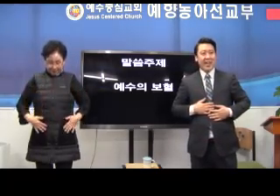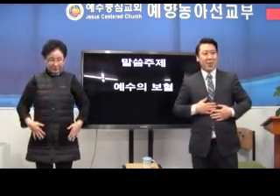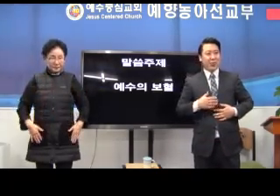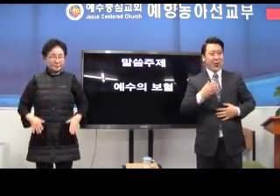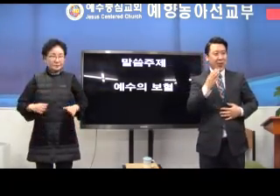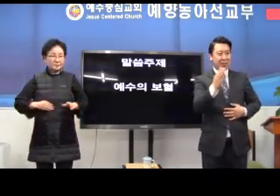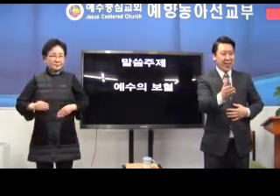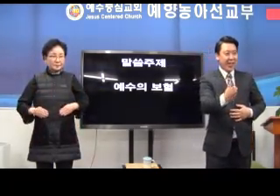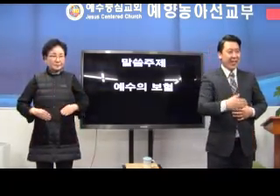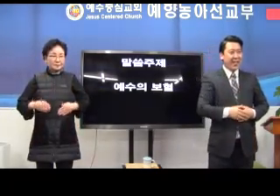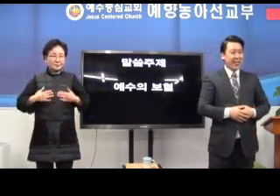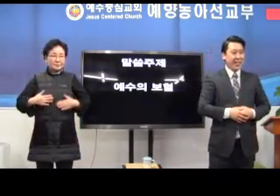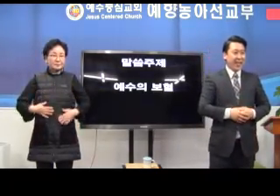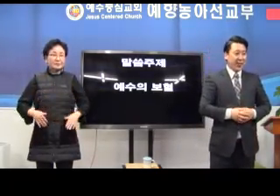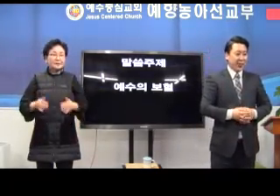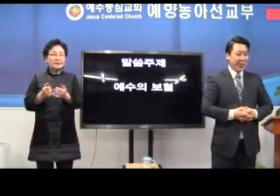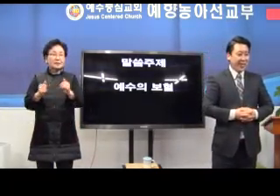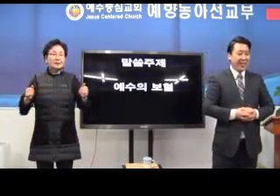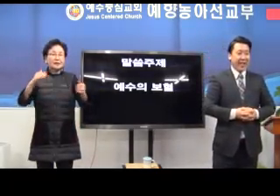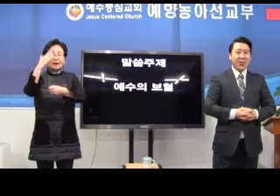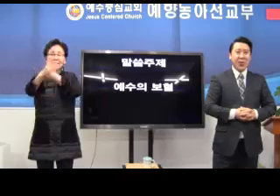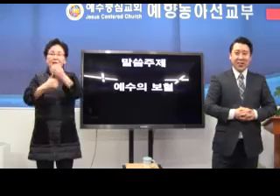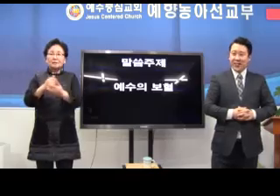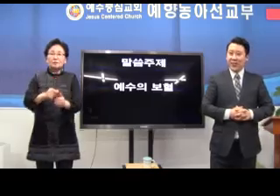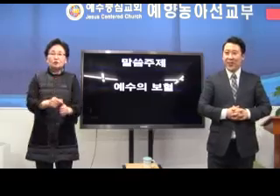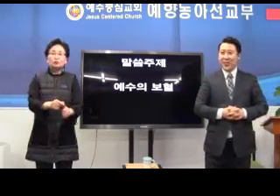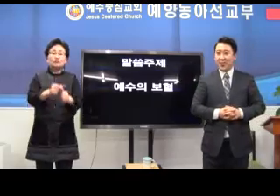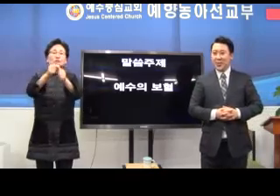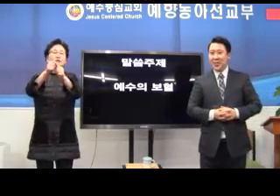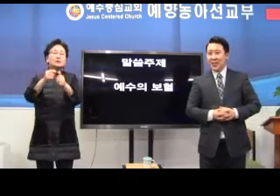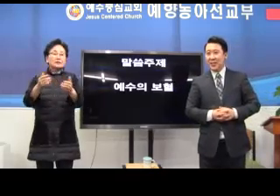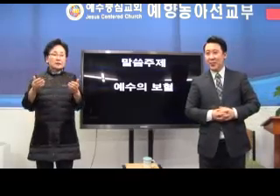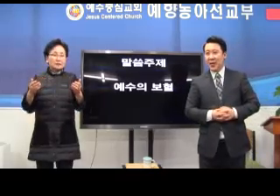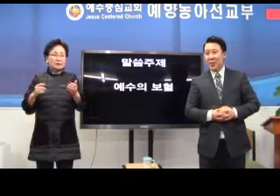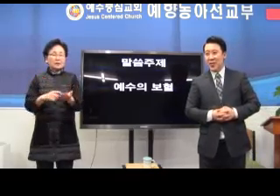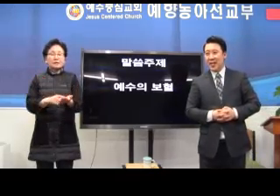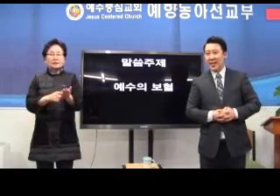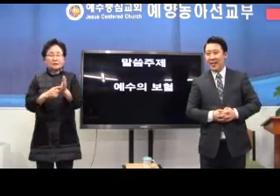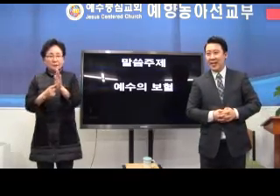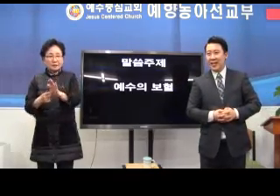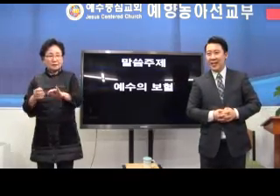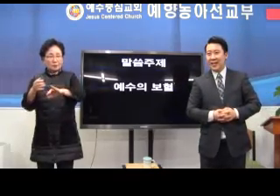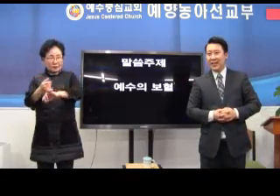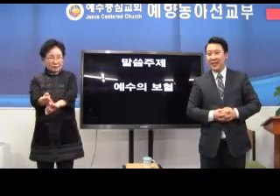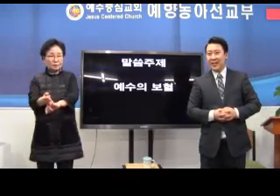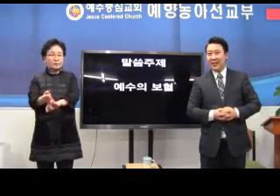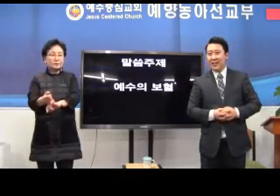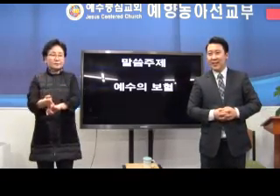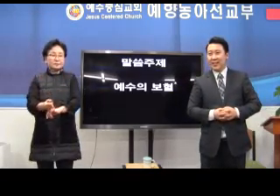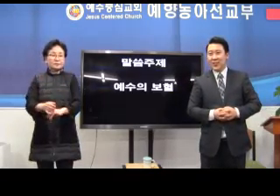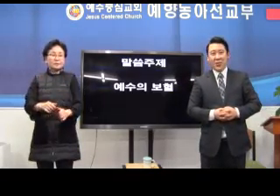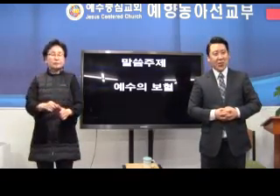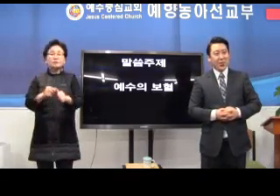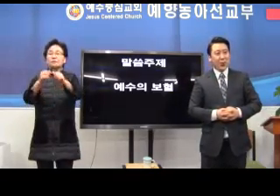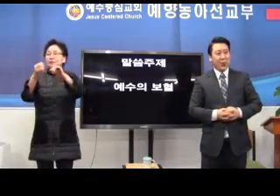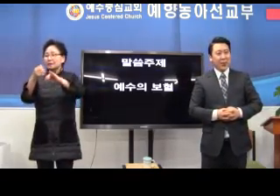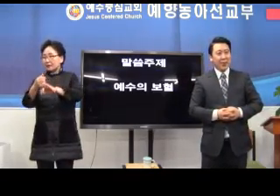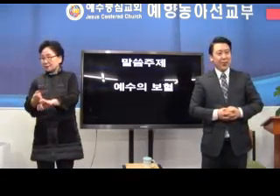하나님의 구원의 역사가 있다고 오늘 약속하시는 걸 믿으시길 바랍니다. 그런데 지금